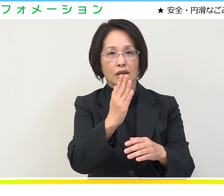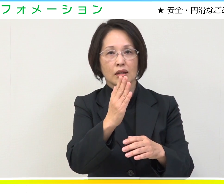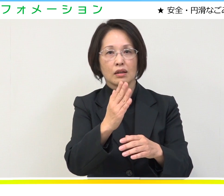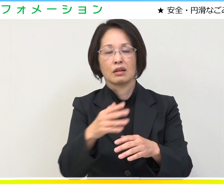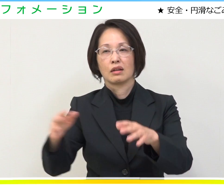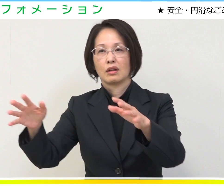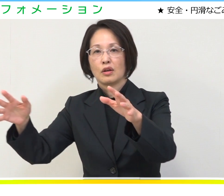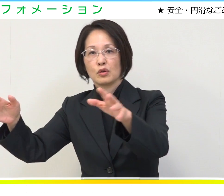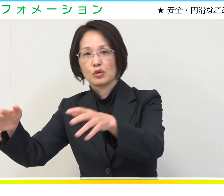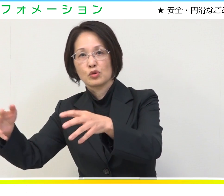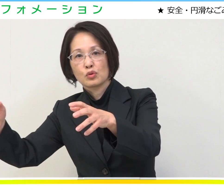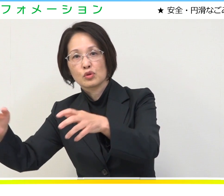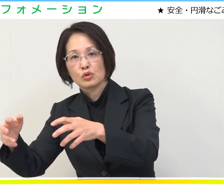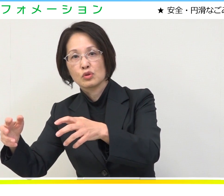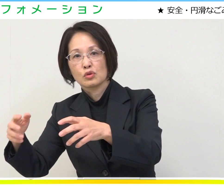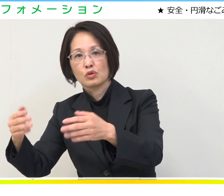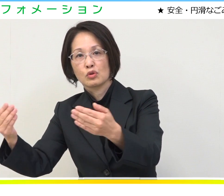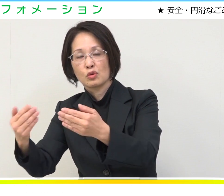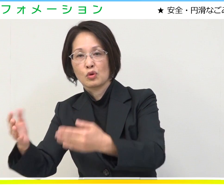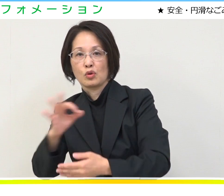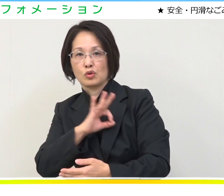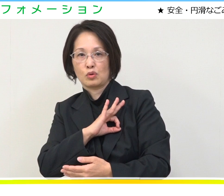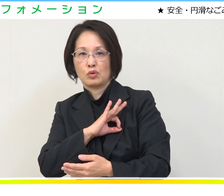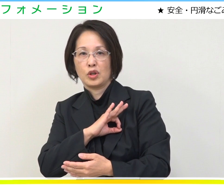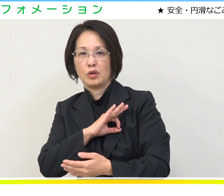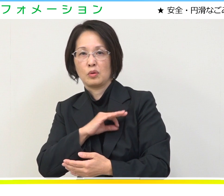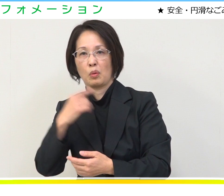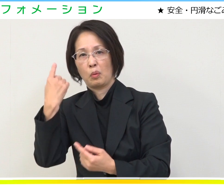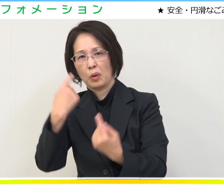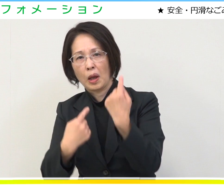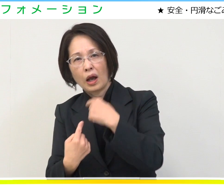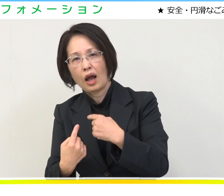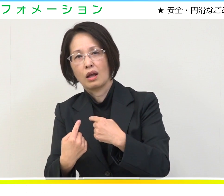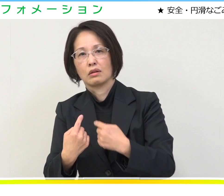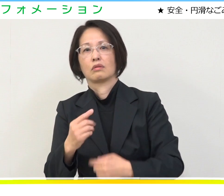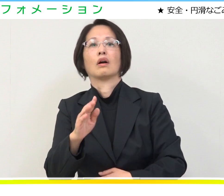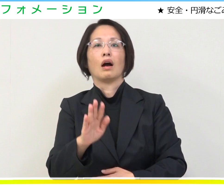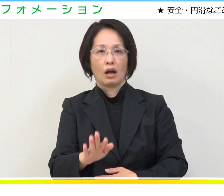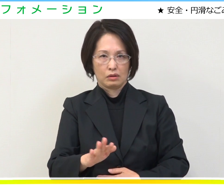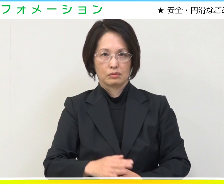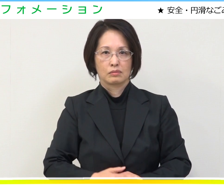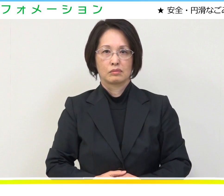職員の思わぬケガにつながってしまいます